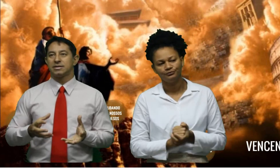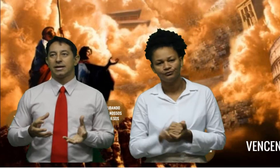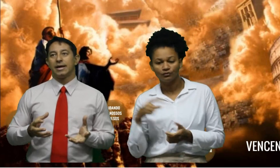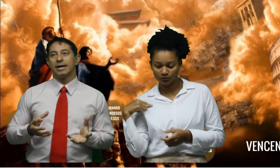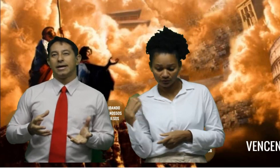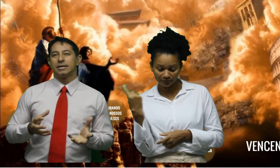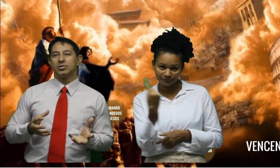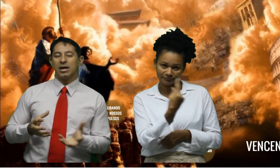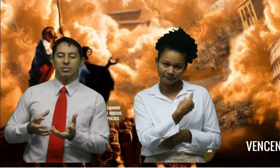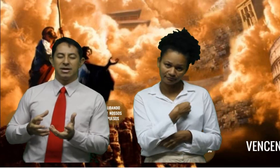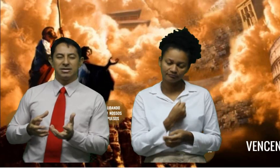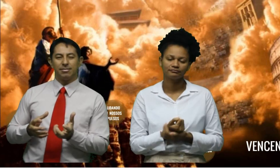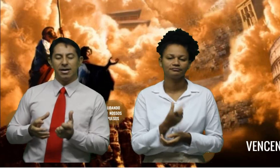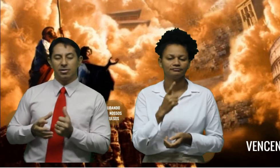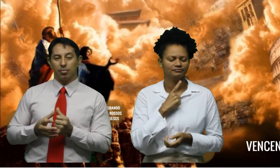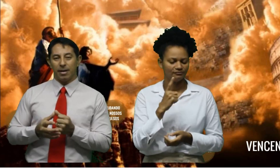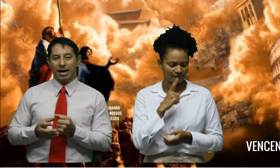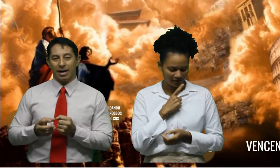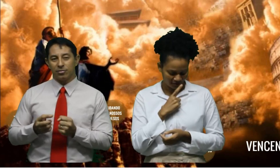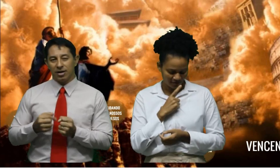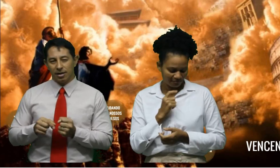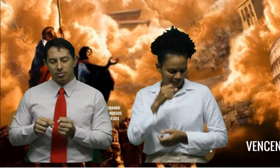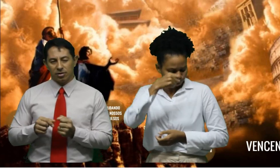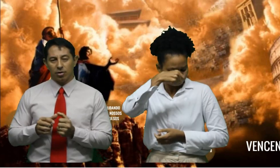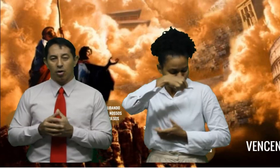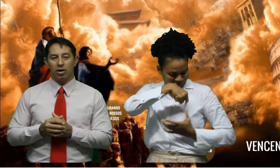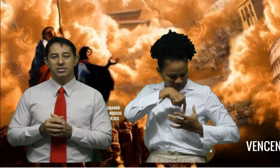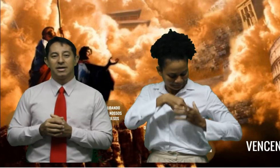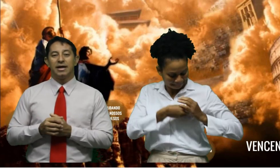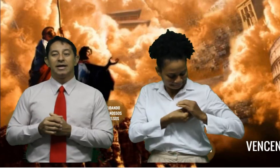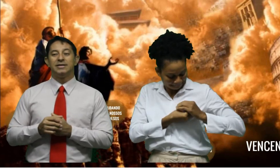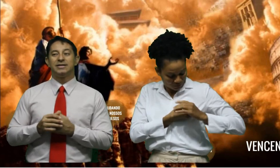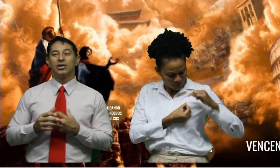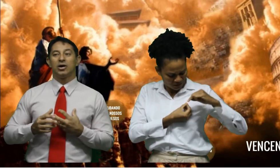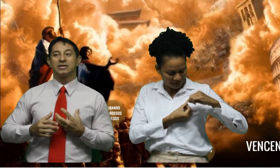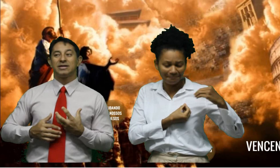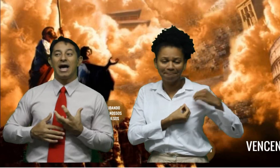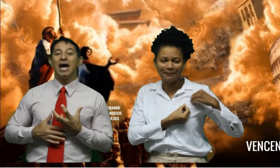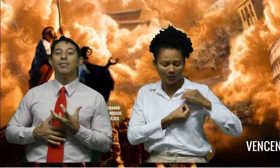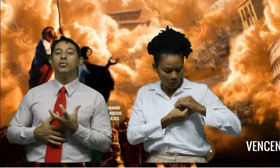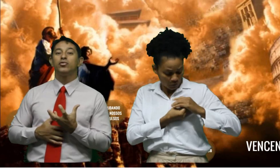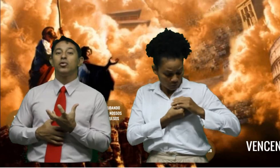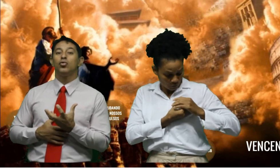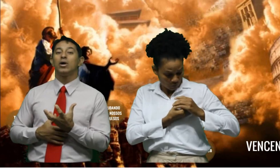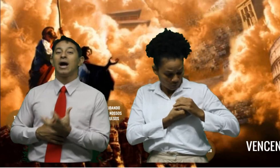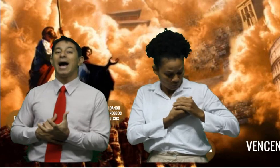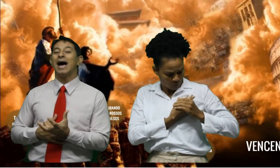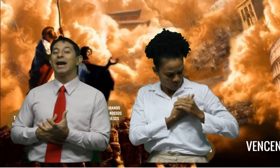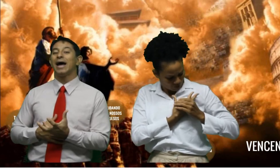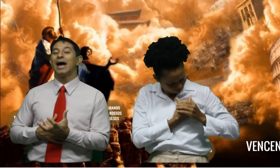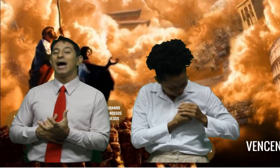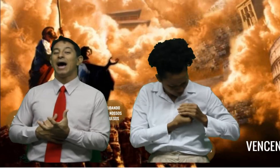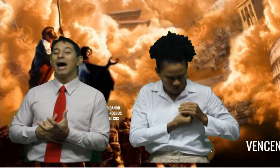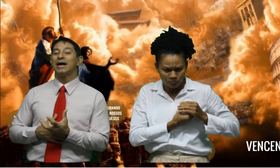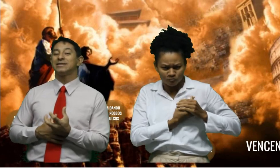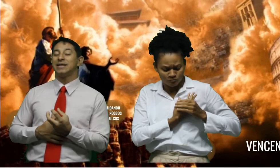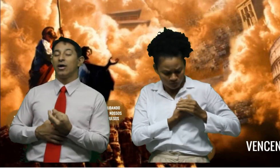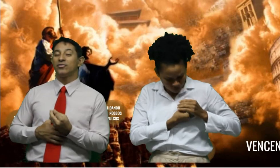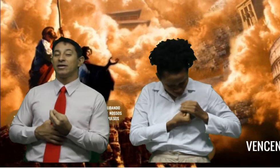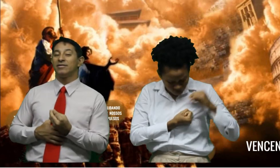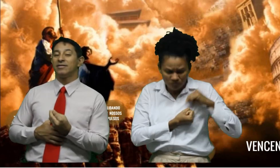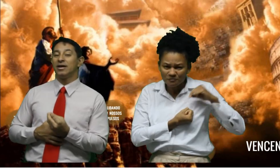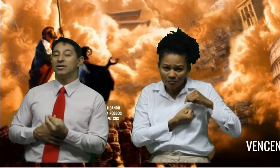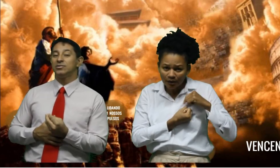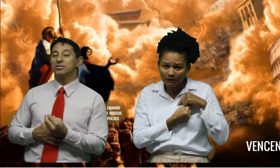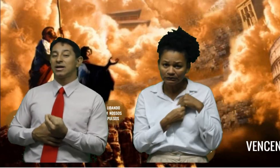Nós temos a semente do pecado dentro de nós, e se nós dermos lugar